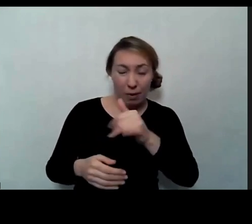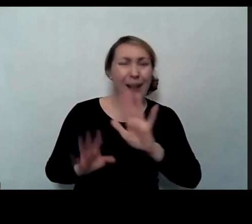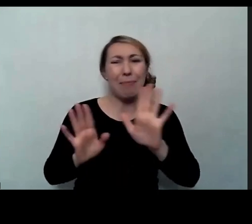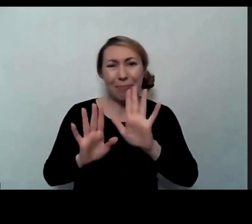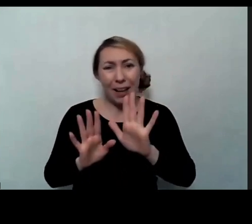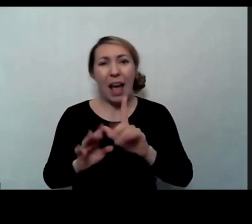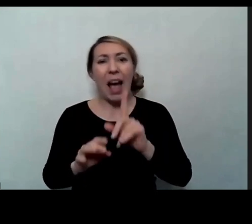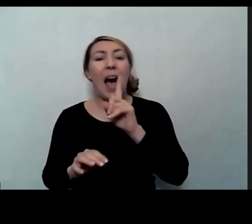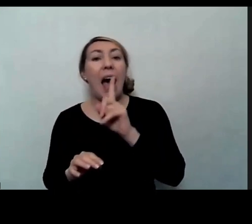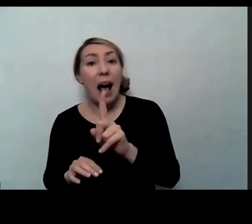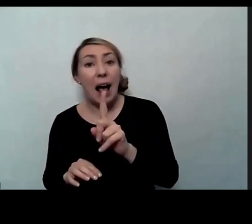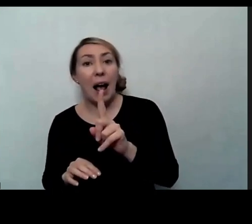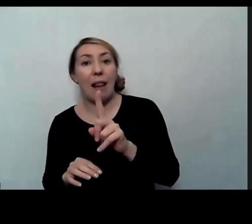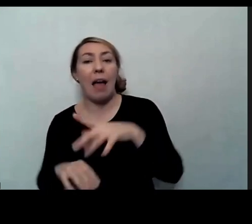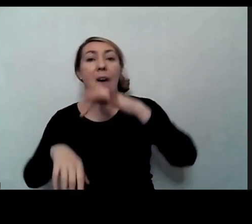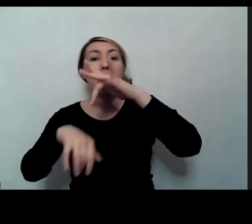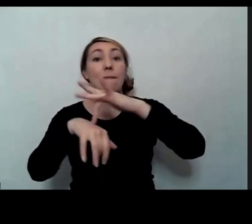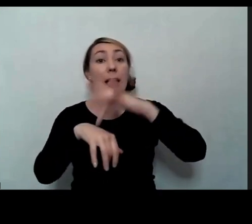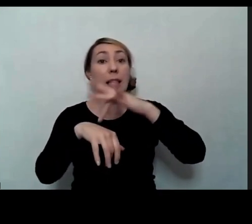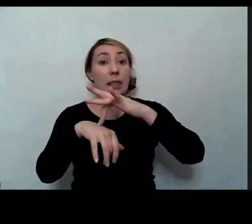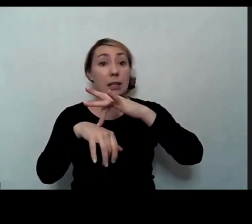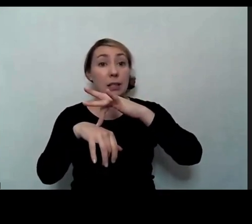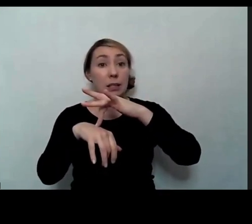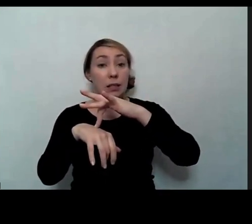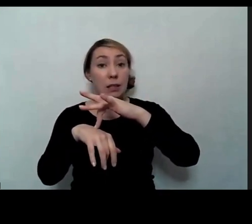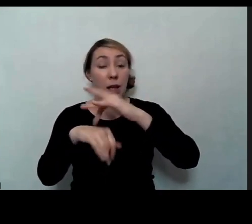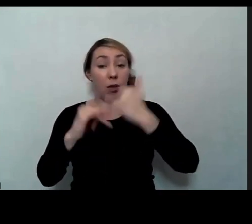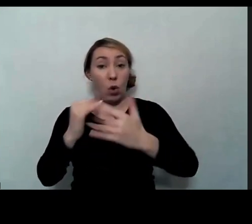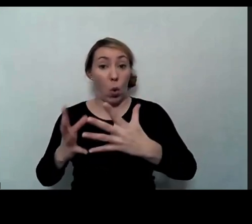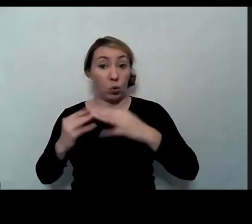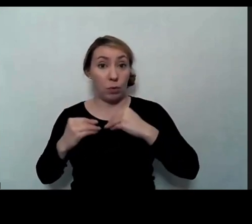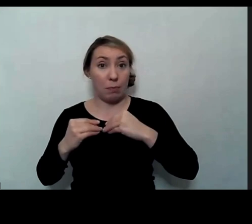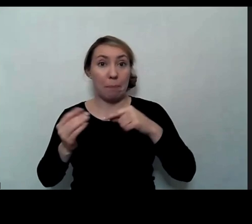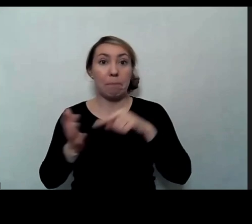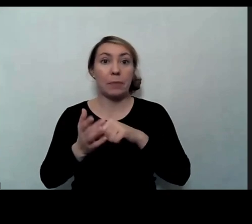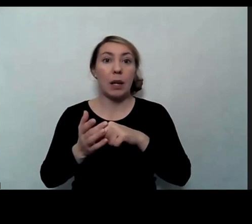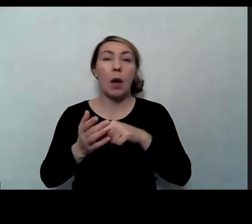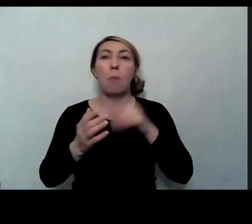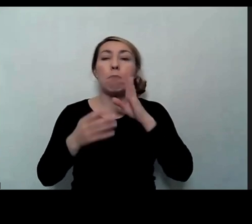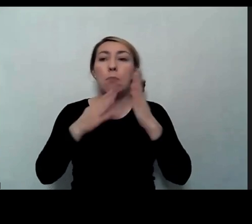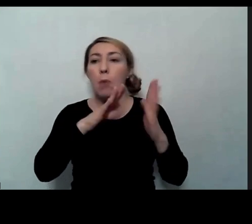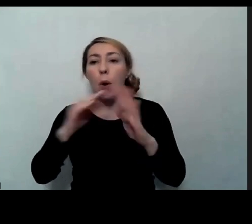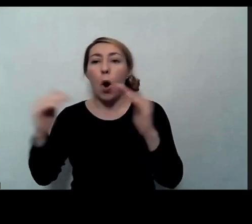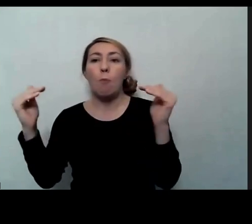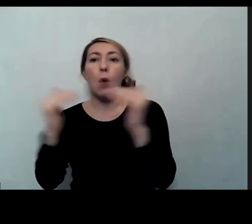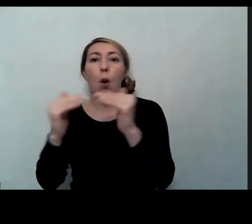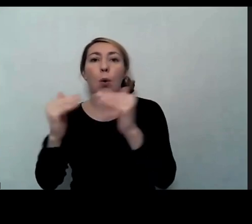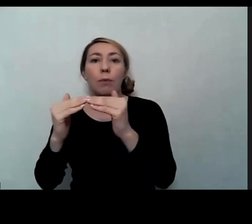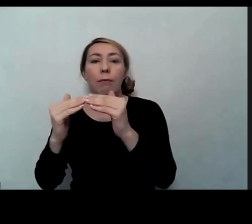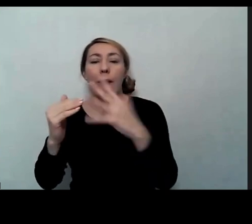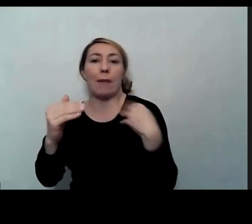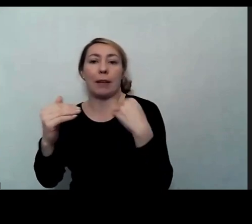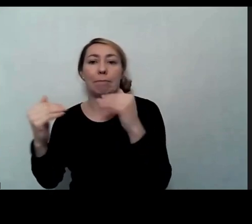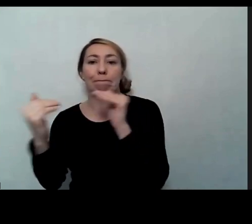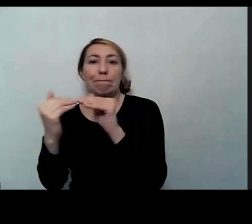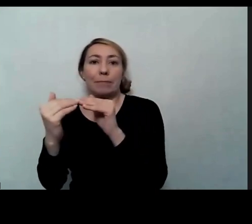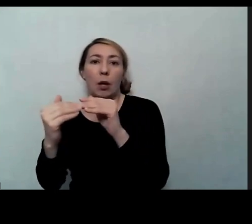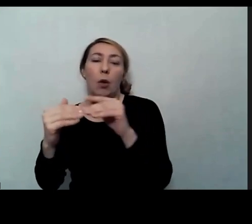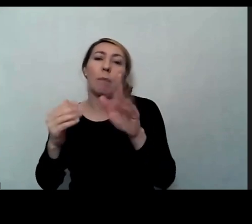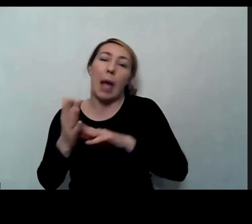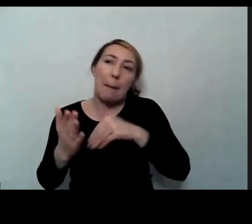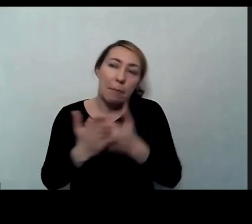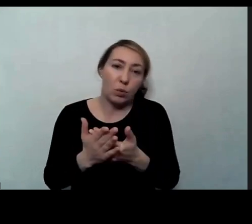przedział tego, ten wynik, który otrzyma osoba badana, będzie rzucany na grupę wiekowo najbliższą. Czyli na